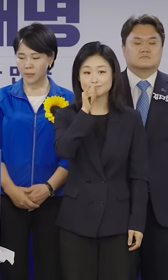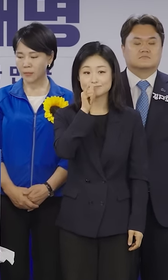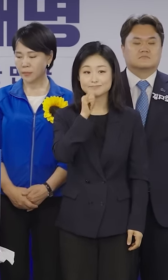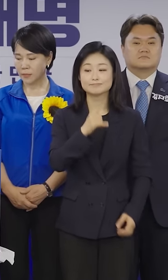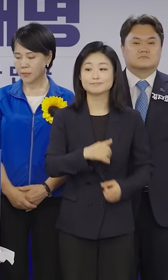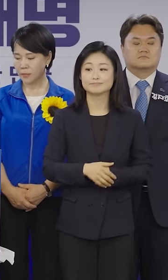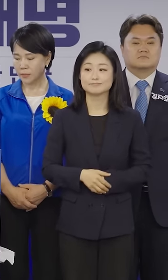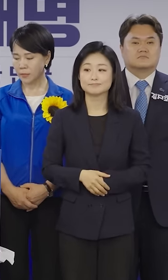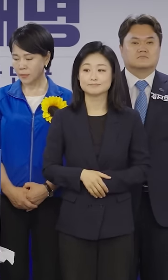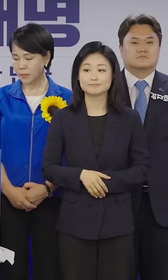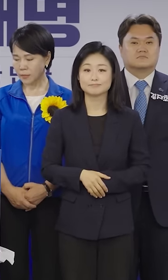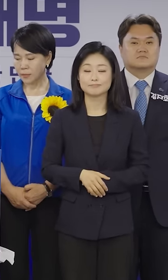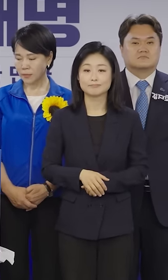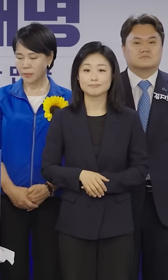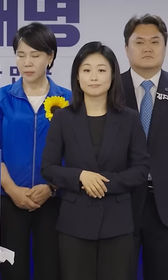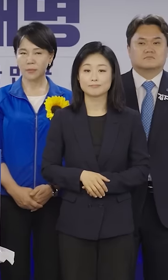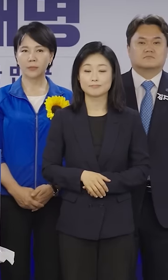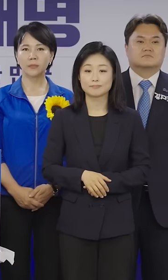부분이기도 합니다.